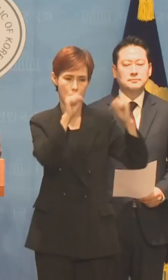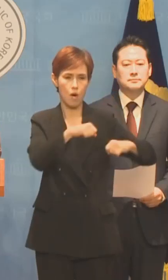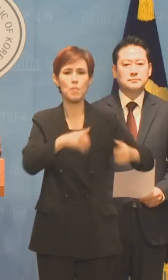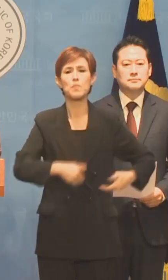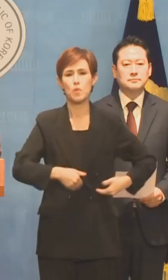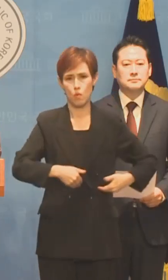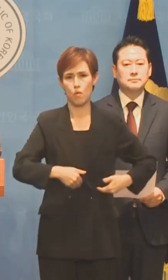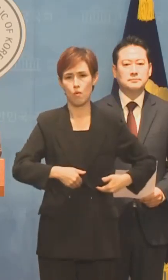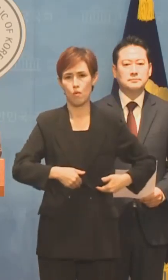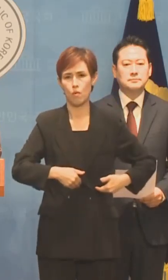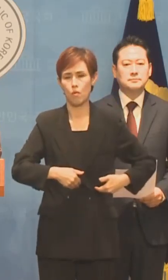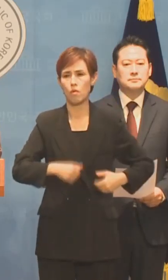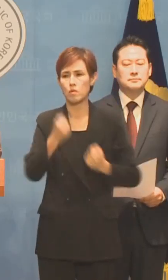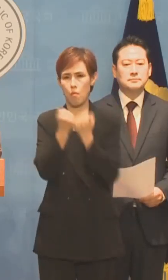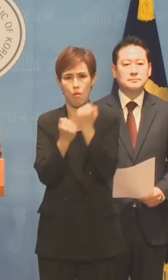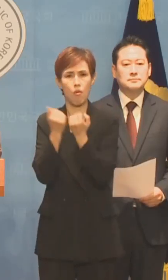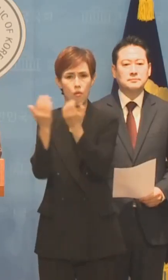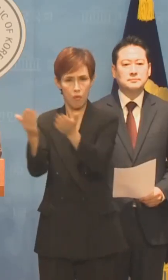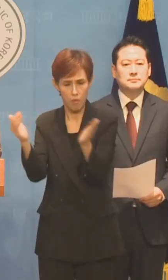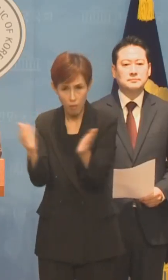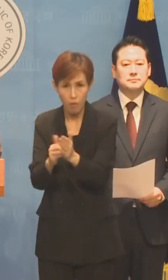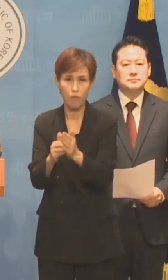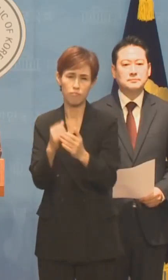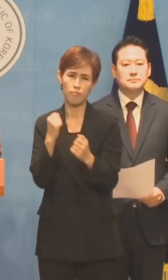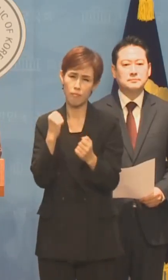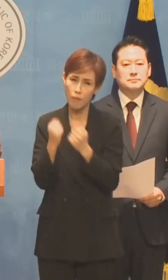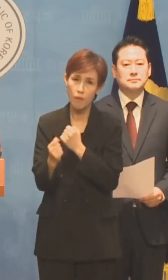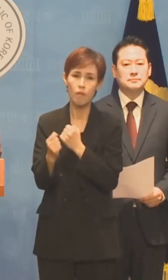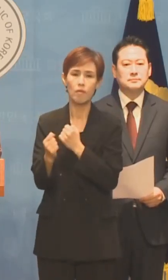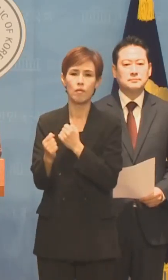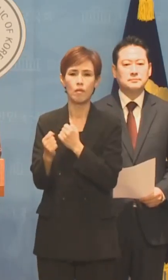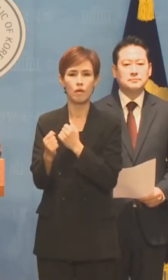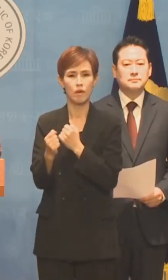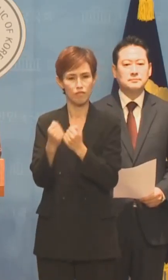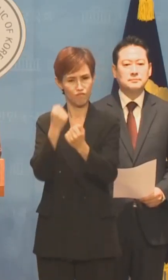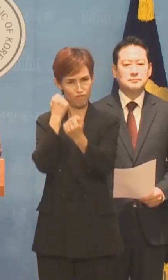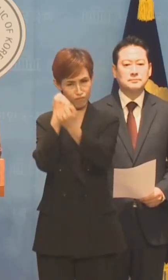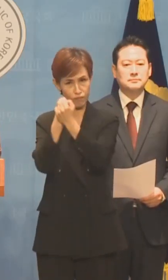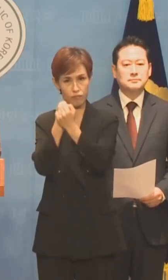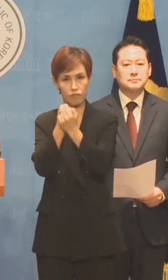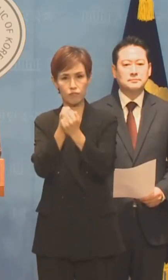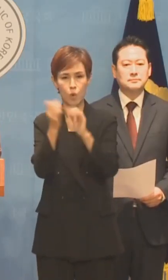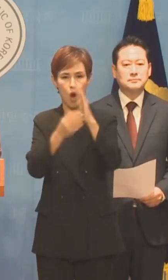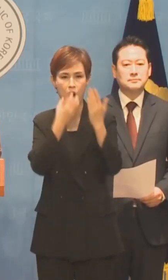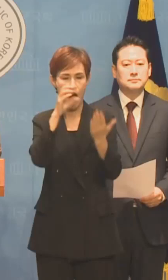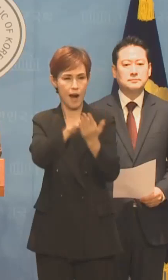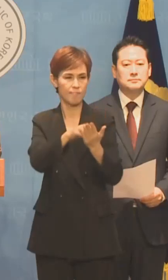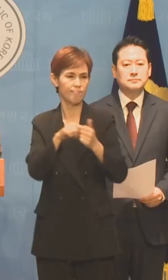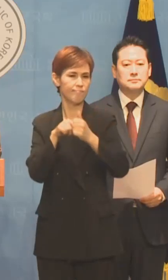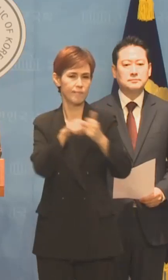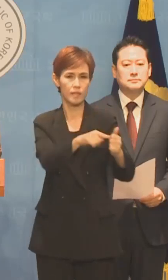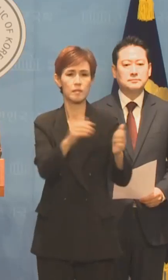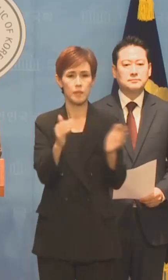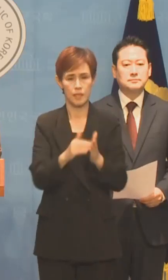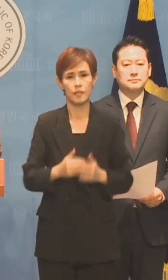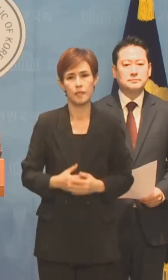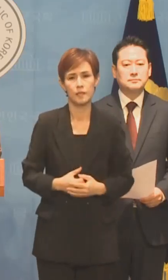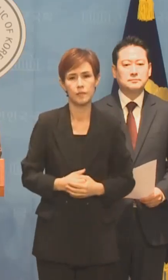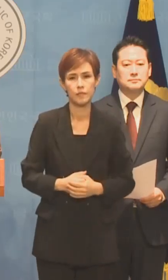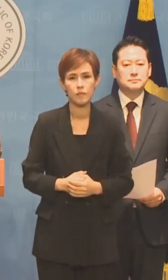필요하다고 구두로 수차례 설명했음에도 불구하고 막무가내로 관인 날인을 요청한 것으로